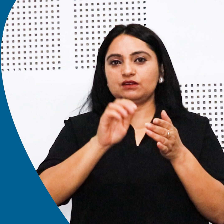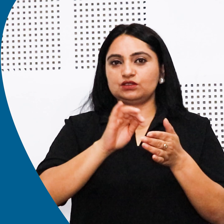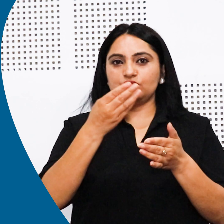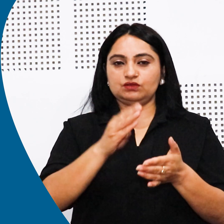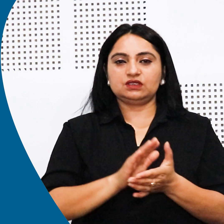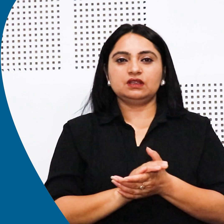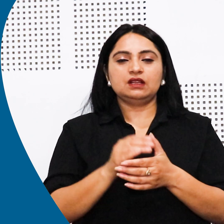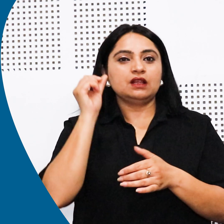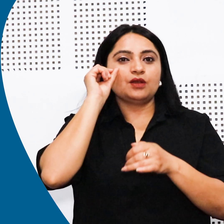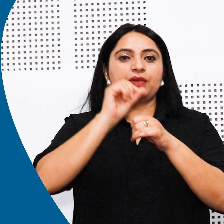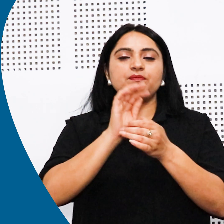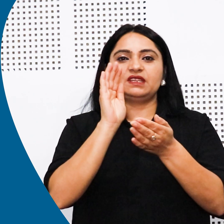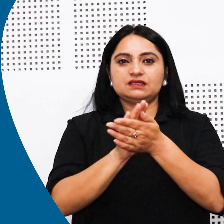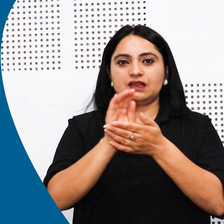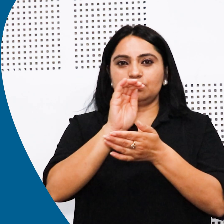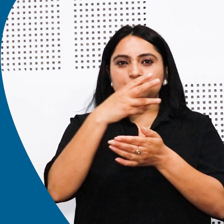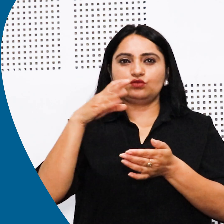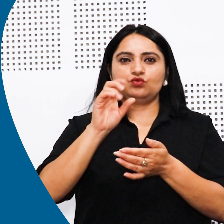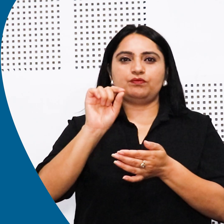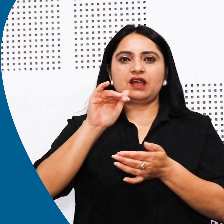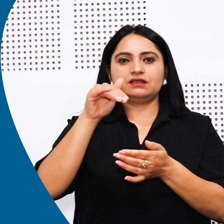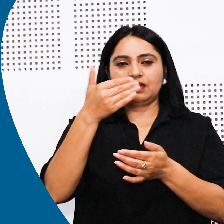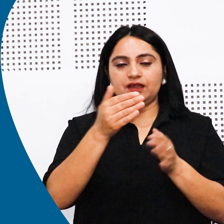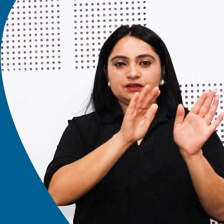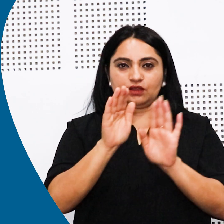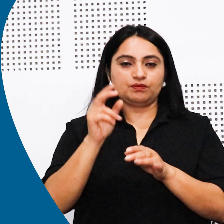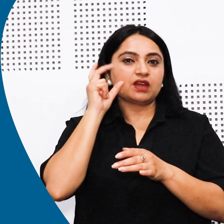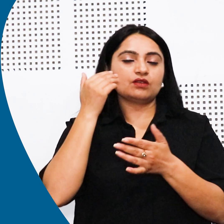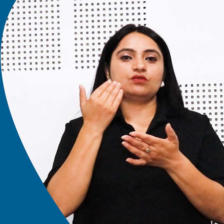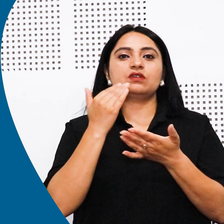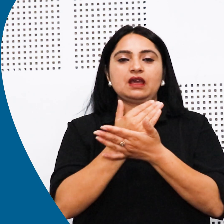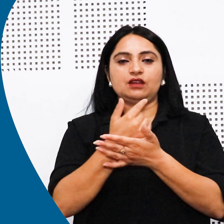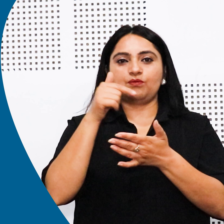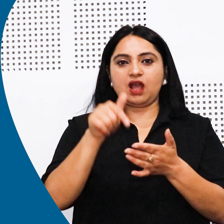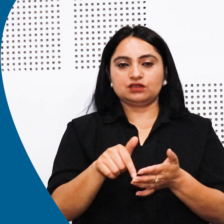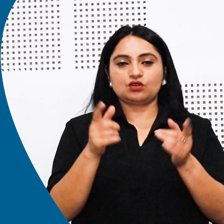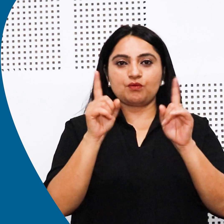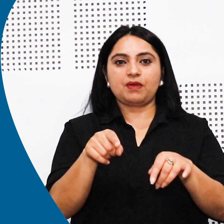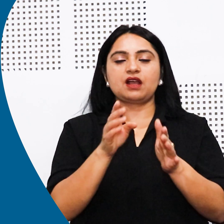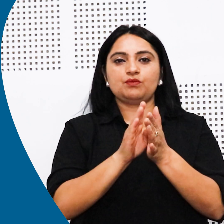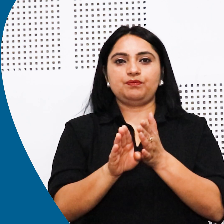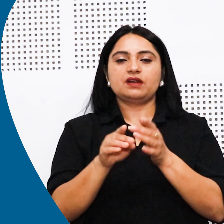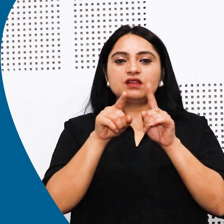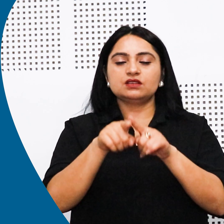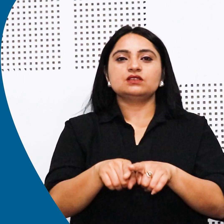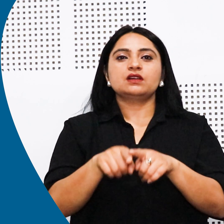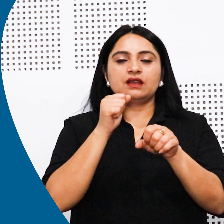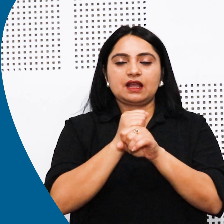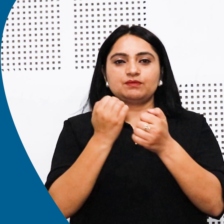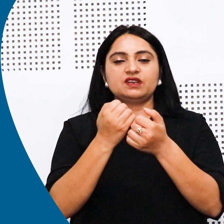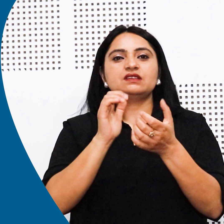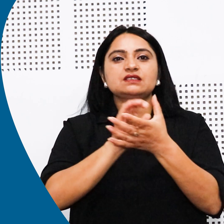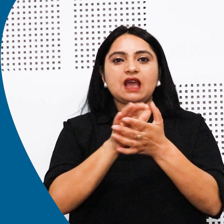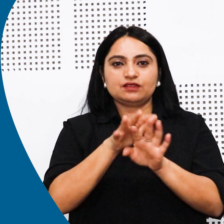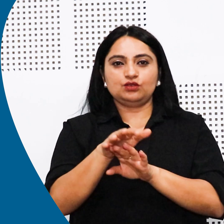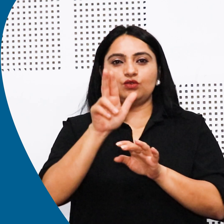सक्नुहुन्छ। प्राविधिक साथी सुभाष पन्तलाई धन्यवाद। रेडियो कार्यक्रम हाम्रो पालिकाको आजको अङ्कबाट सहकर्मी साथीहरू ईश्वर